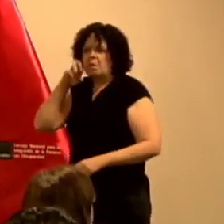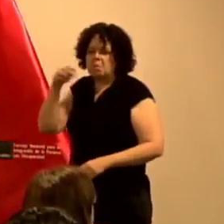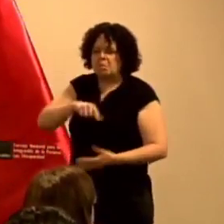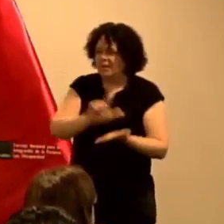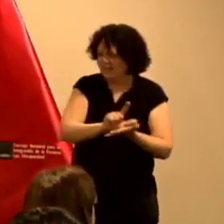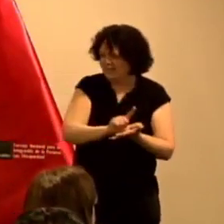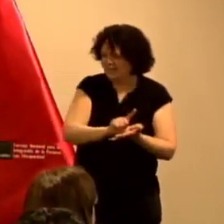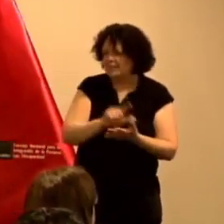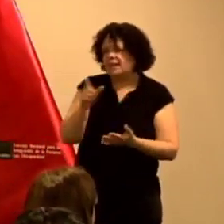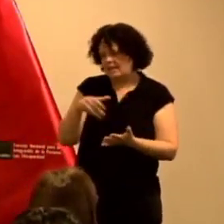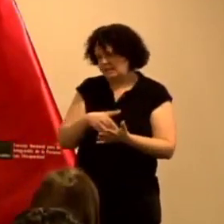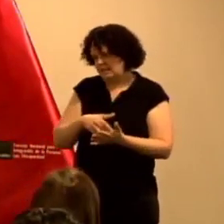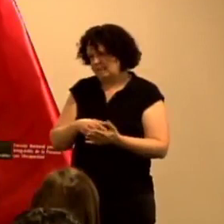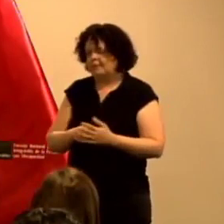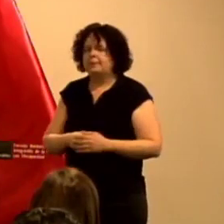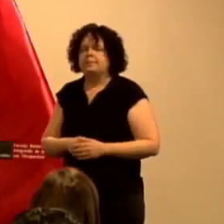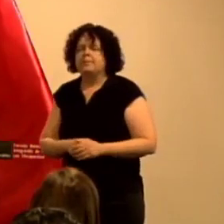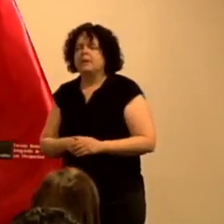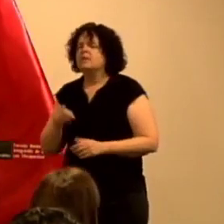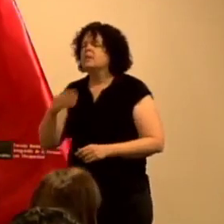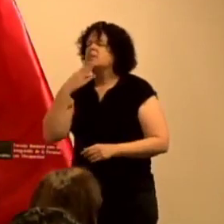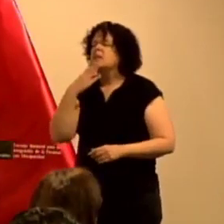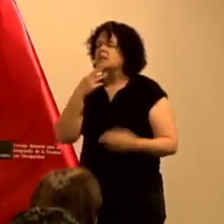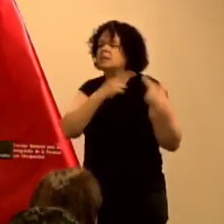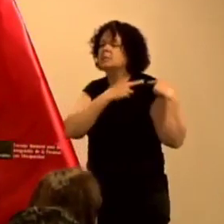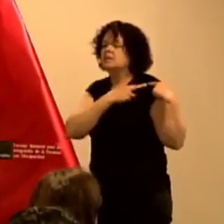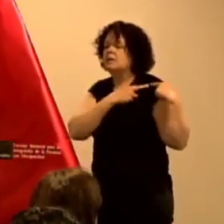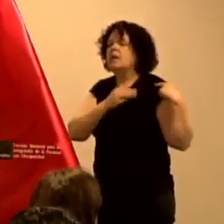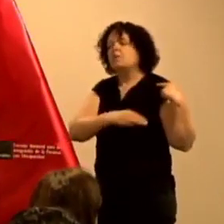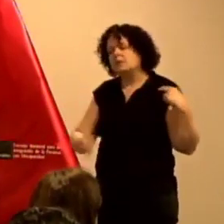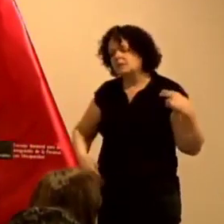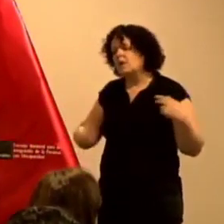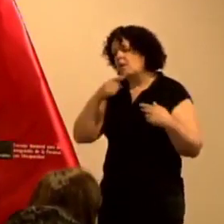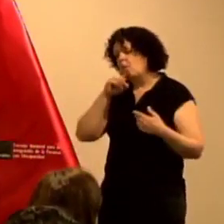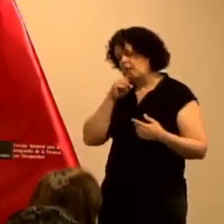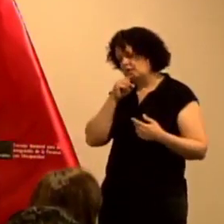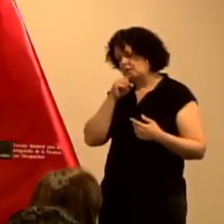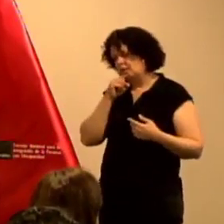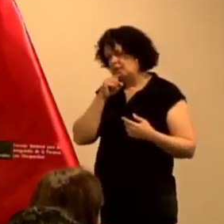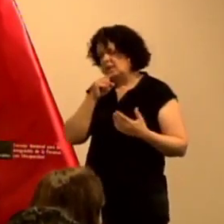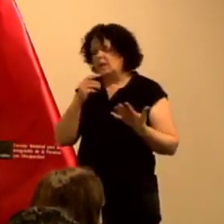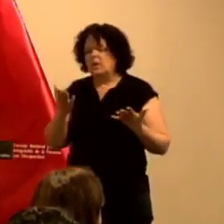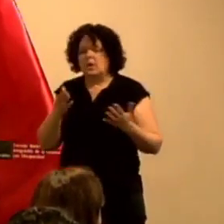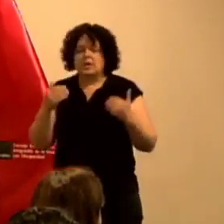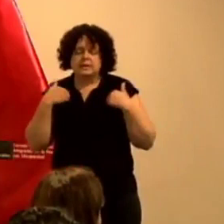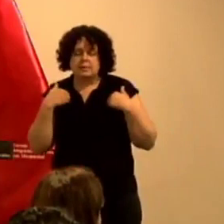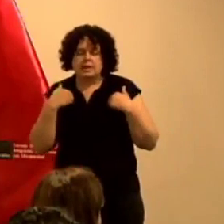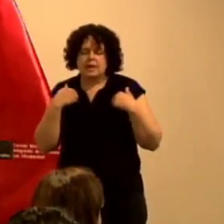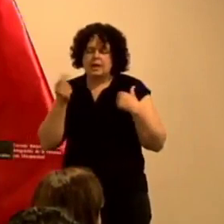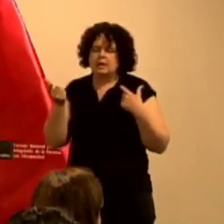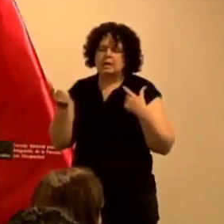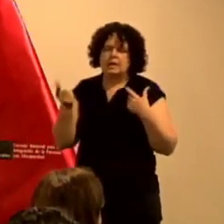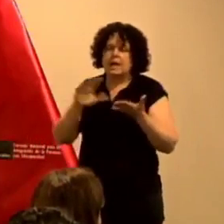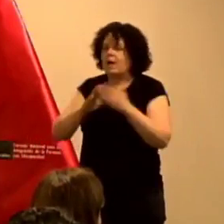es esta, y la que tiene la rectoría es el MIN. Y en el caso de personas con discapacidad, porque no voy a entrar a hablar de